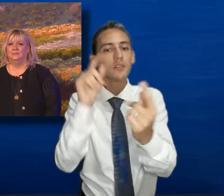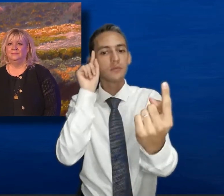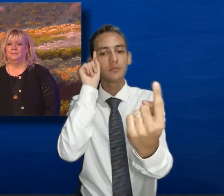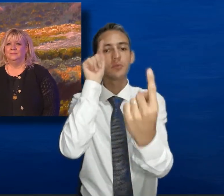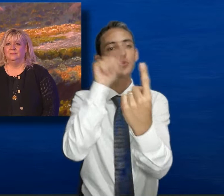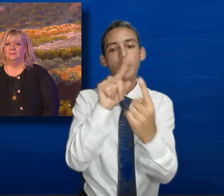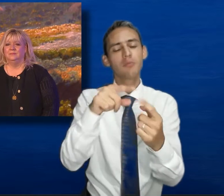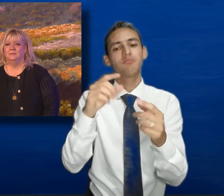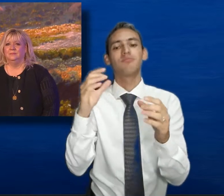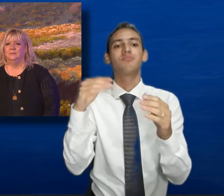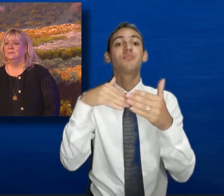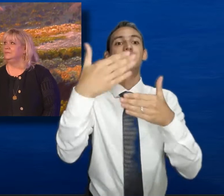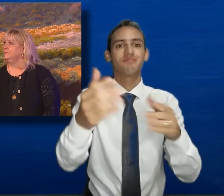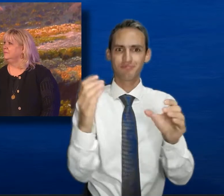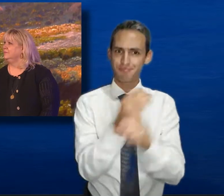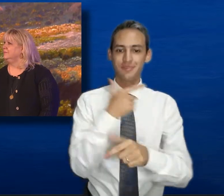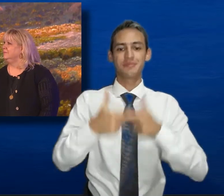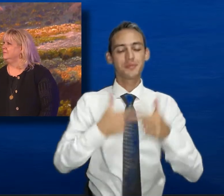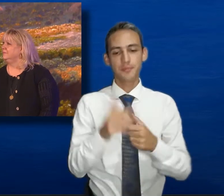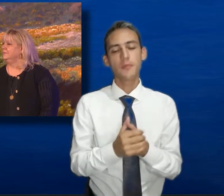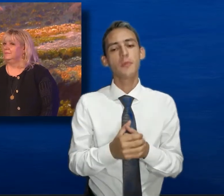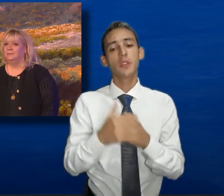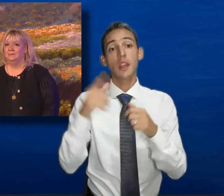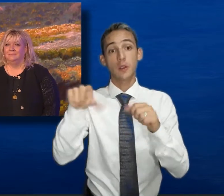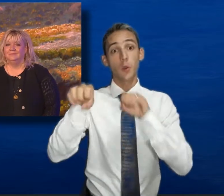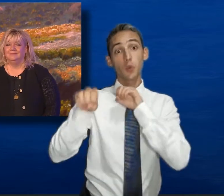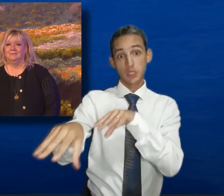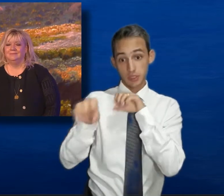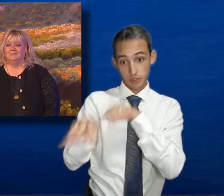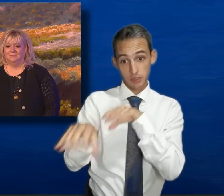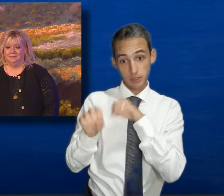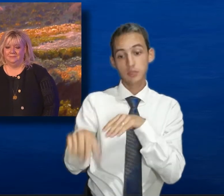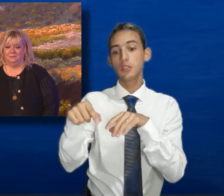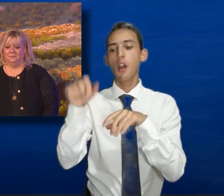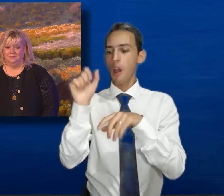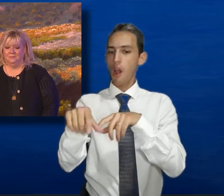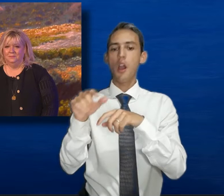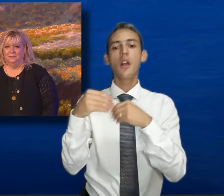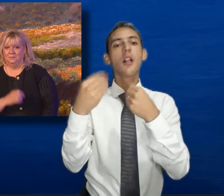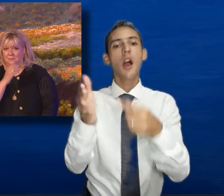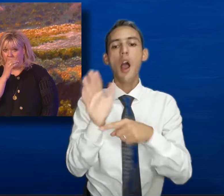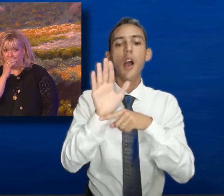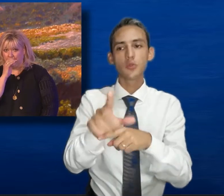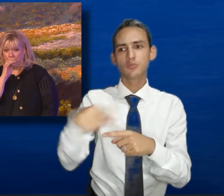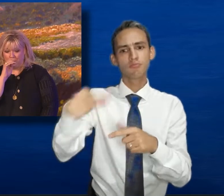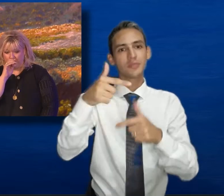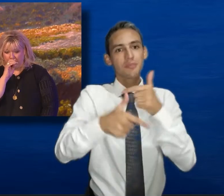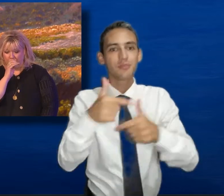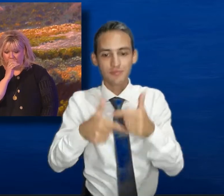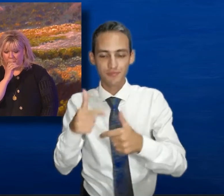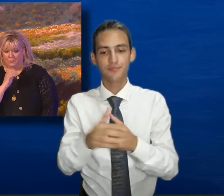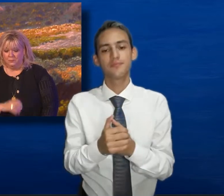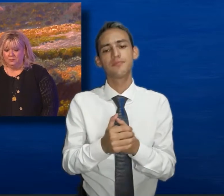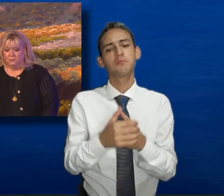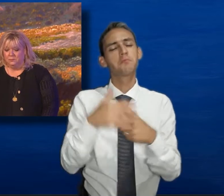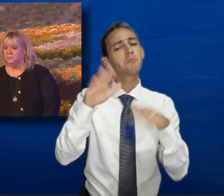está buscando, que os levará à sua profissão ou ao seu emprego de tempo integral. A instrução,